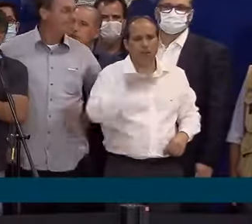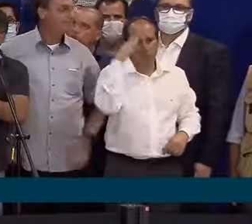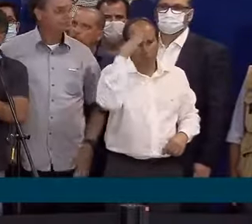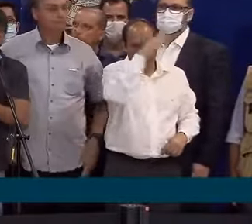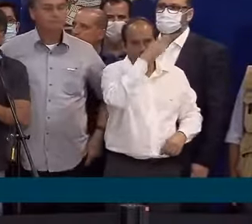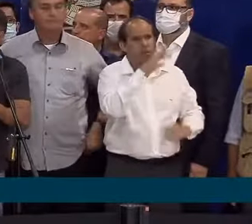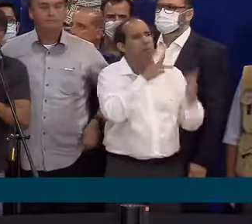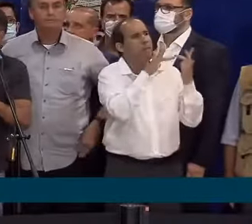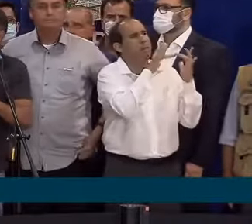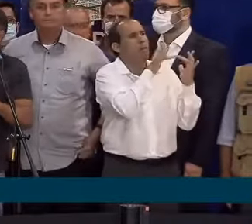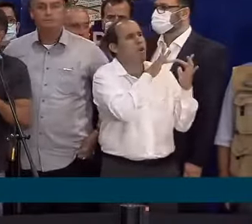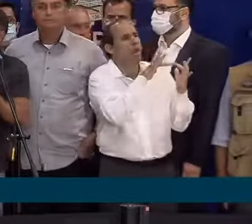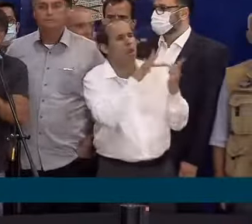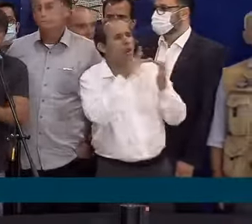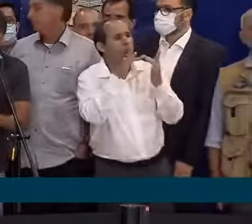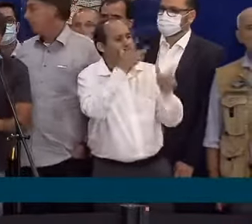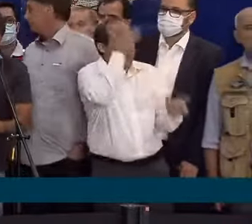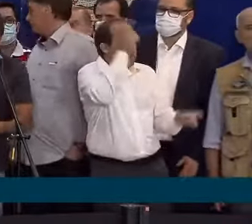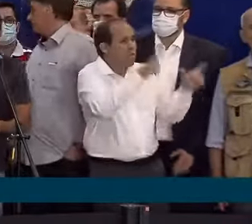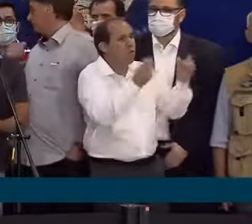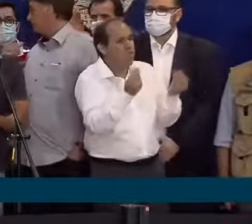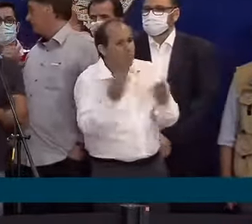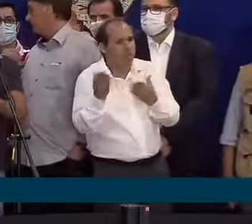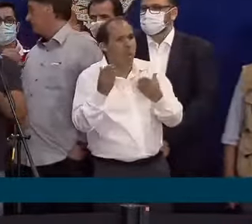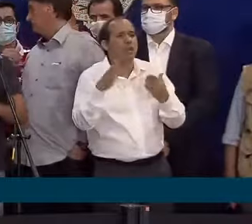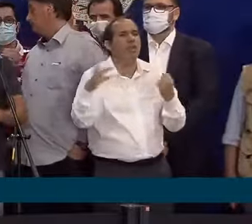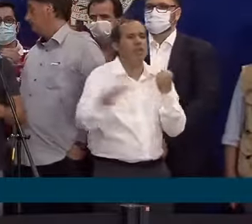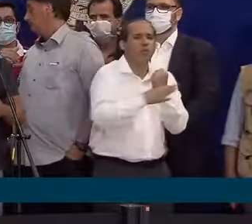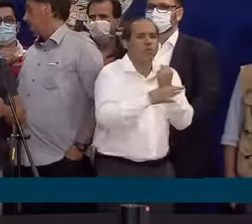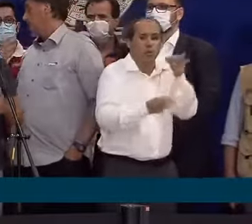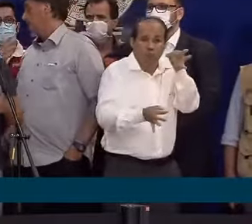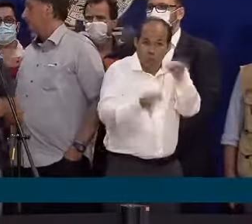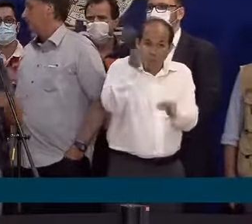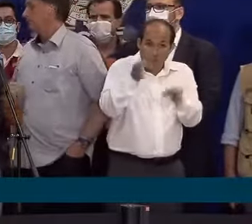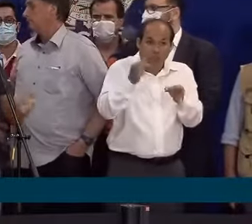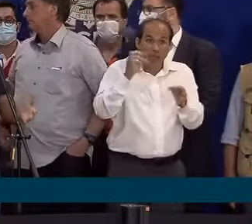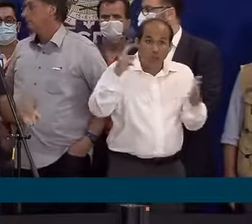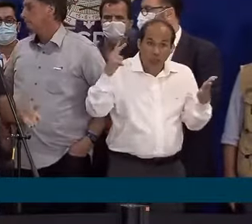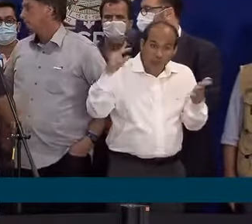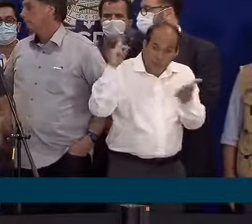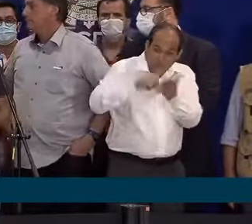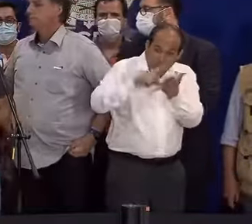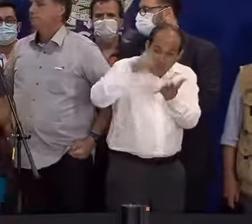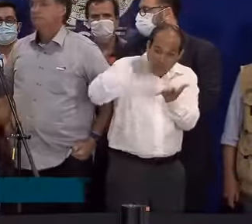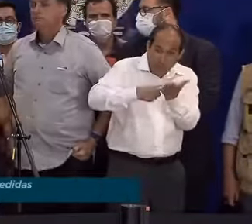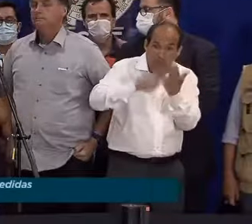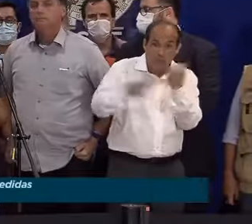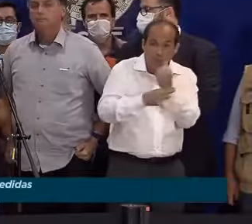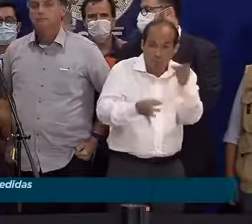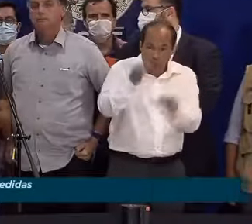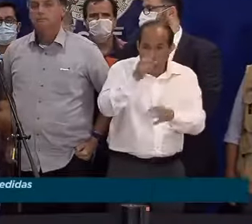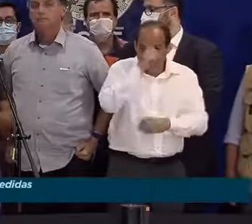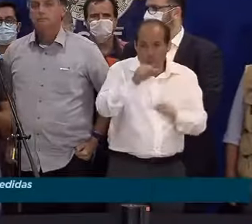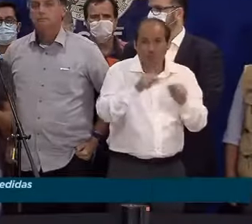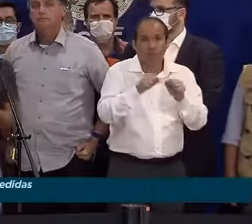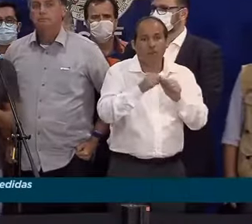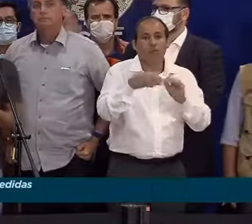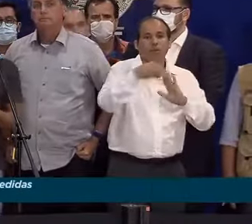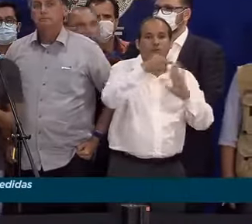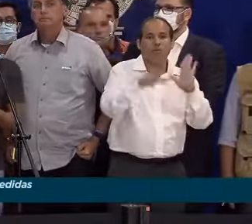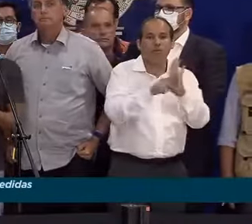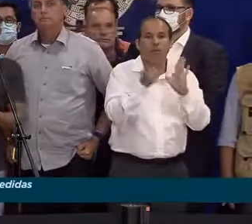as pessoas para que ele desse segurança jurídica, e ao ter a segurança jurídica mandou fazer a medida provisória com um